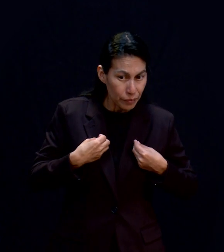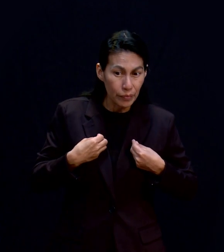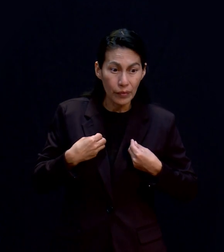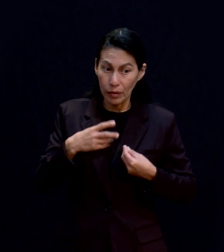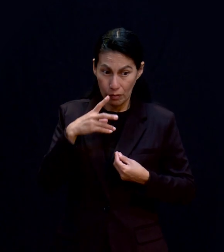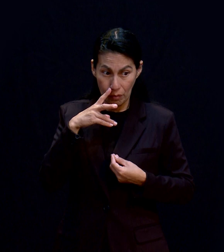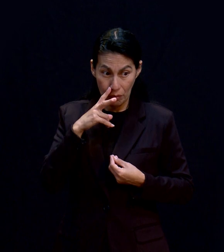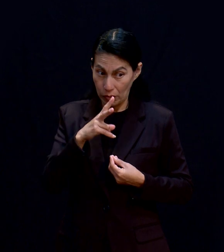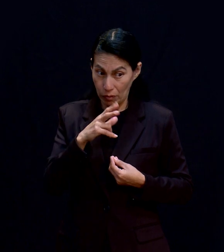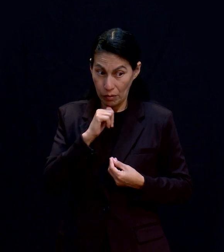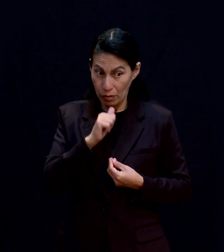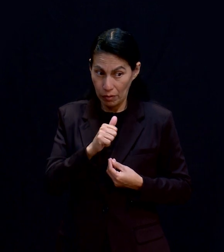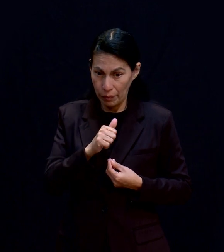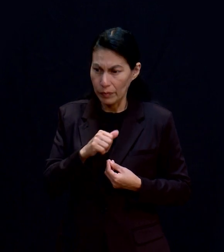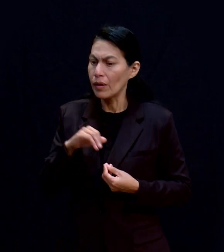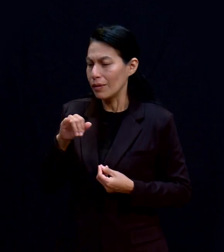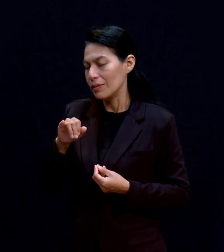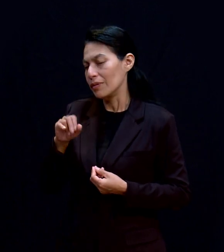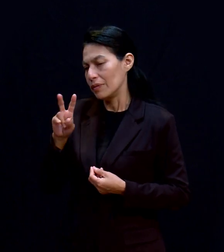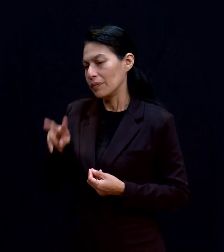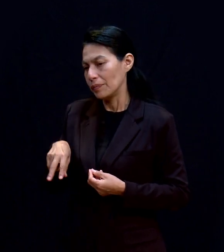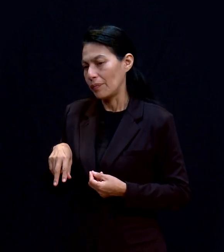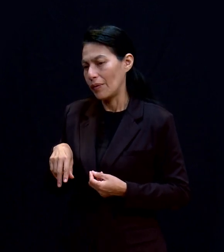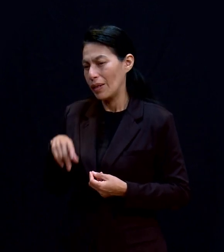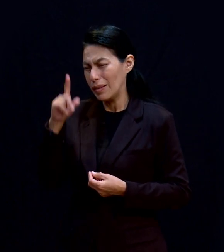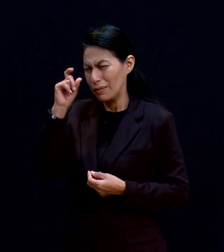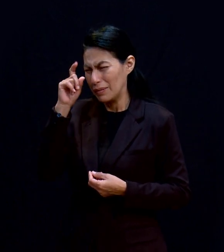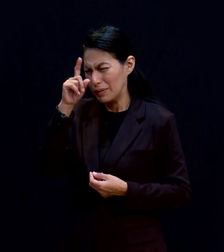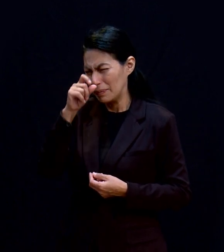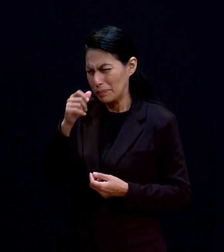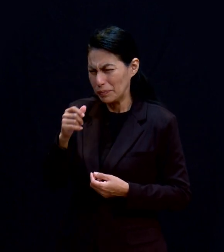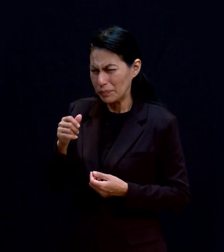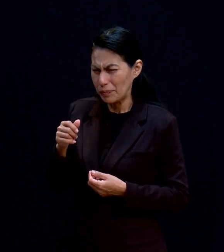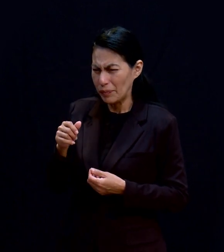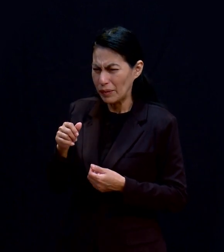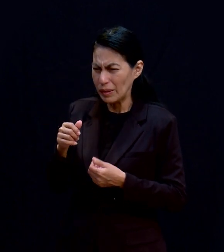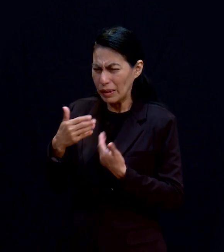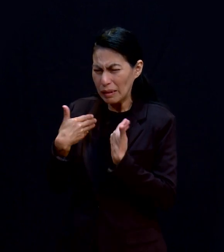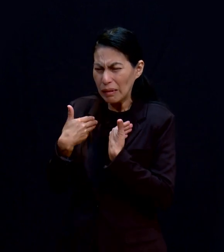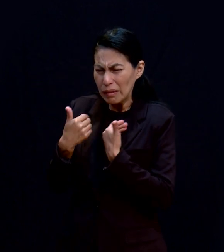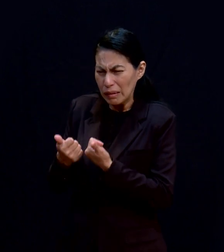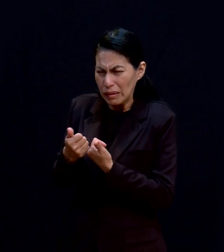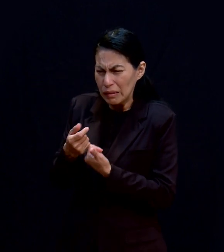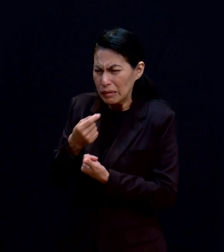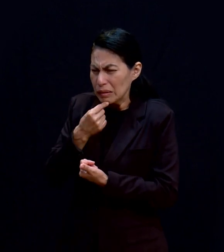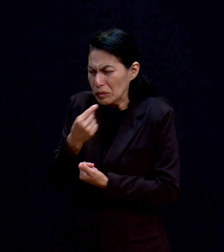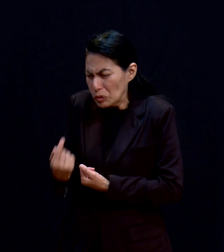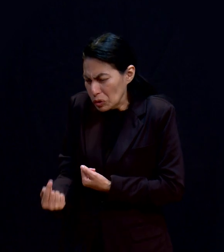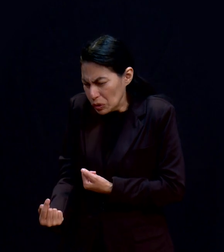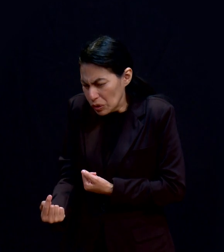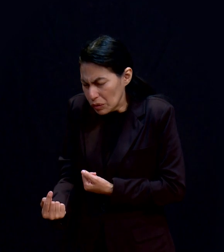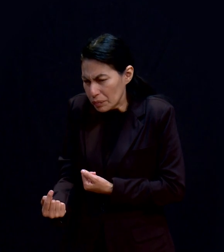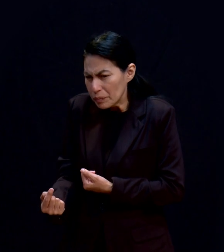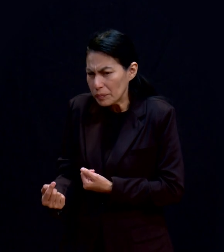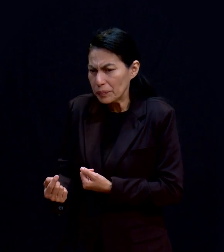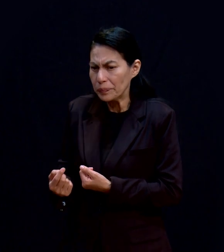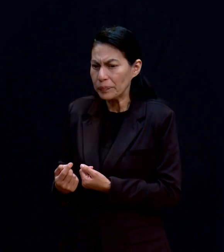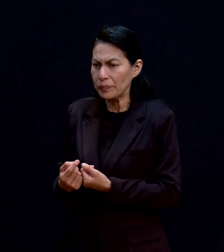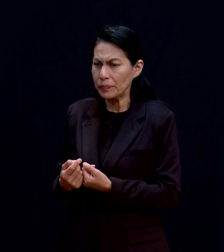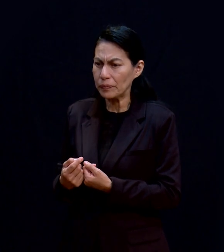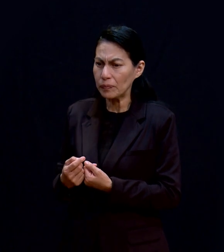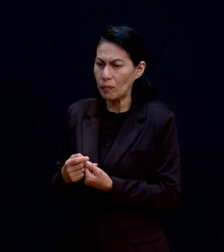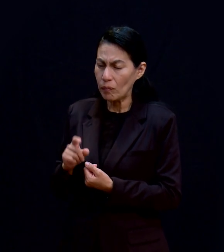así es porque es muy difícil escuchar esto a una corta edad y como comprender realmente